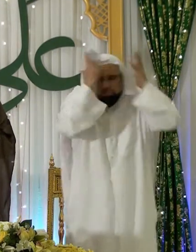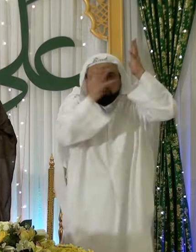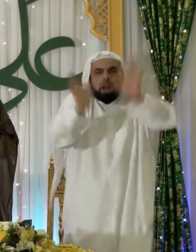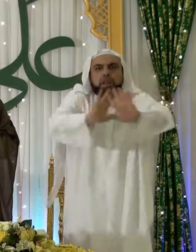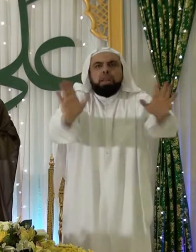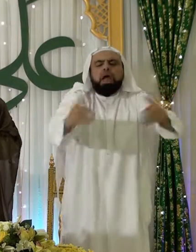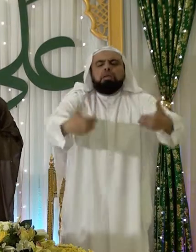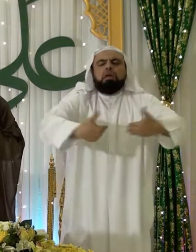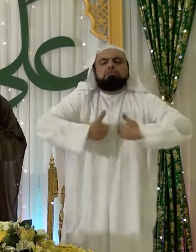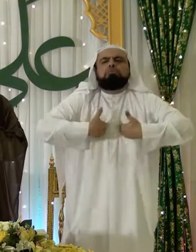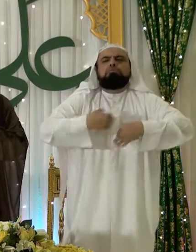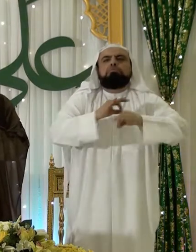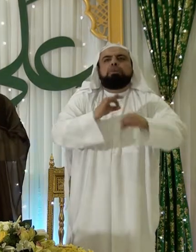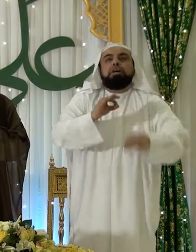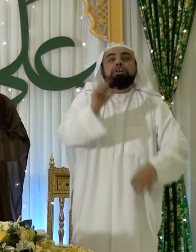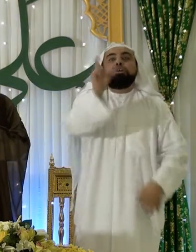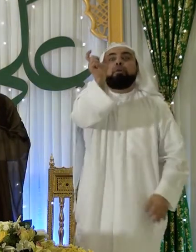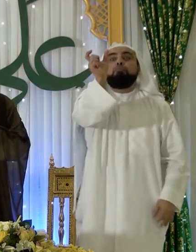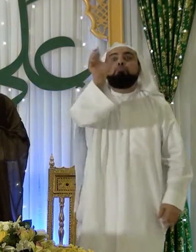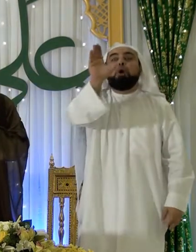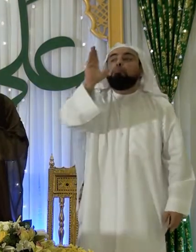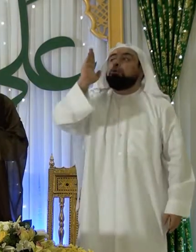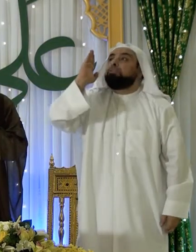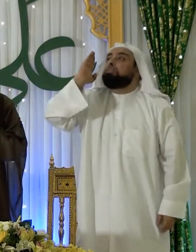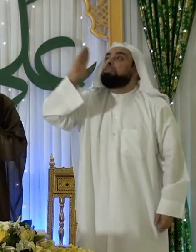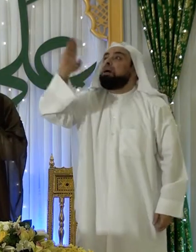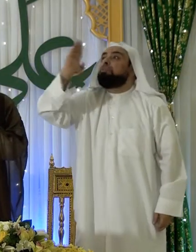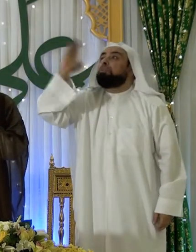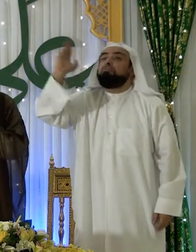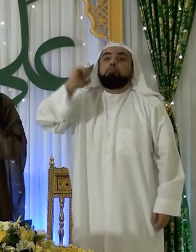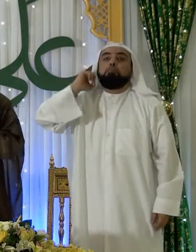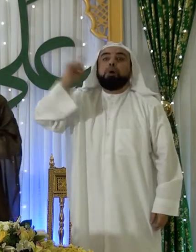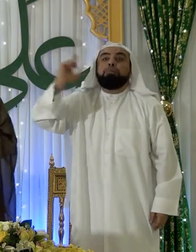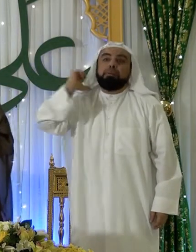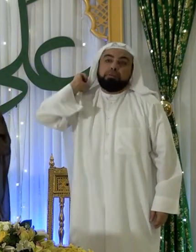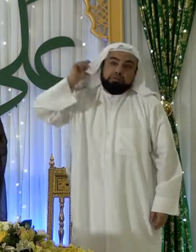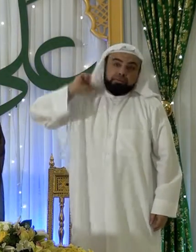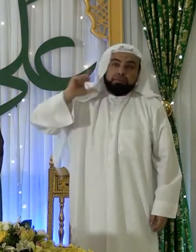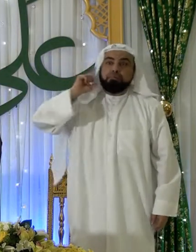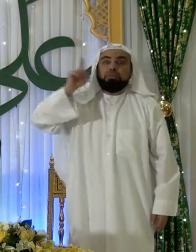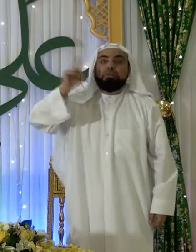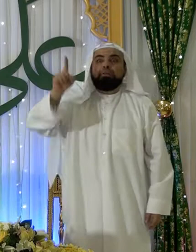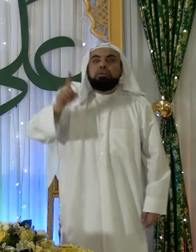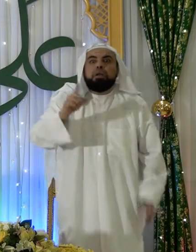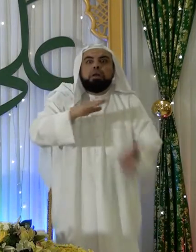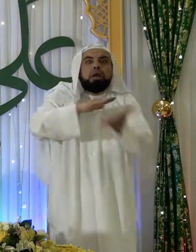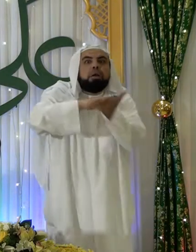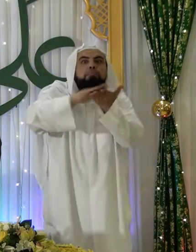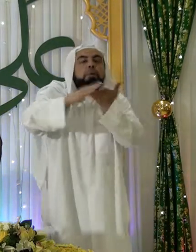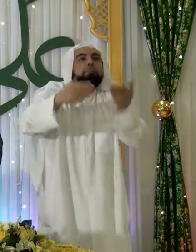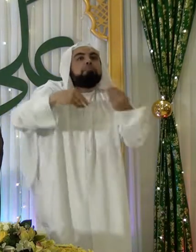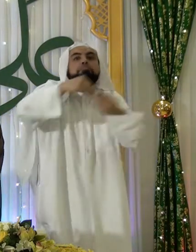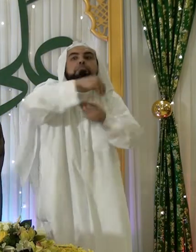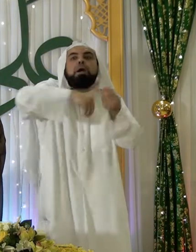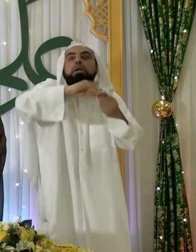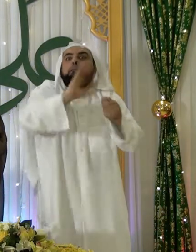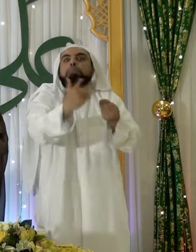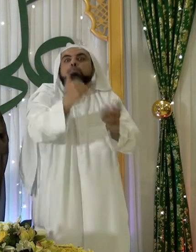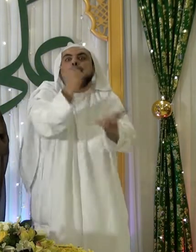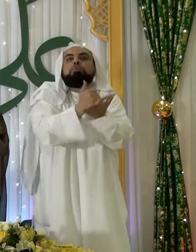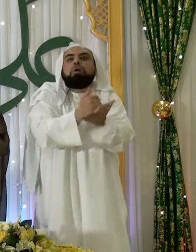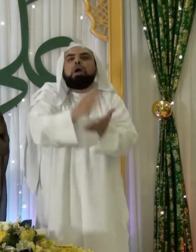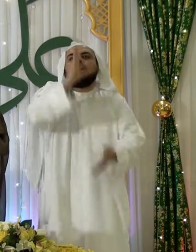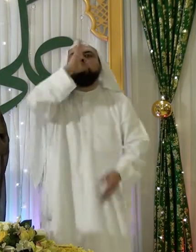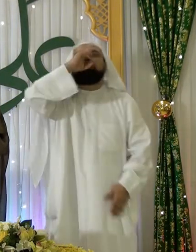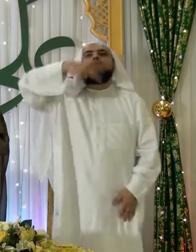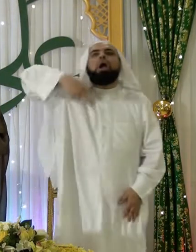فلما هاجر رسول الله إلى المدينة من تولى المسؤولية في مكة؟